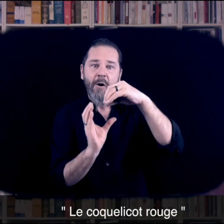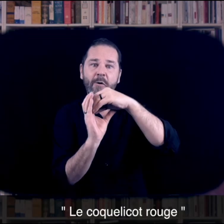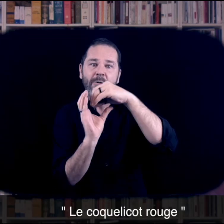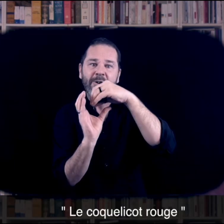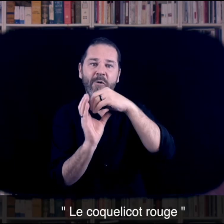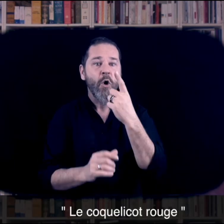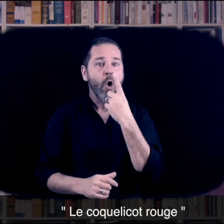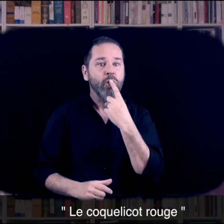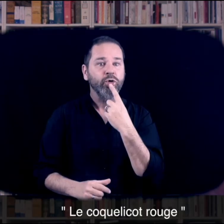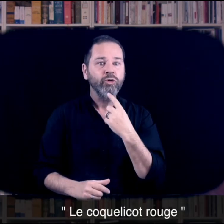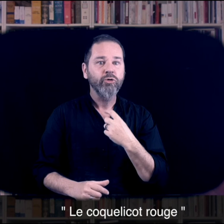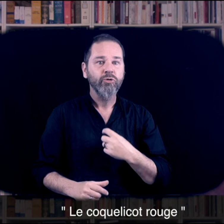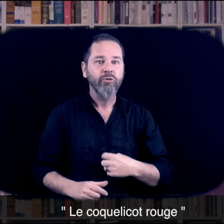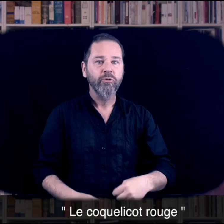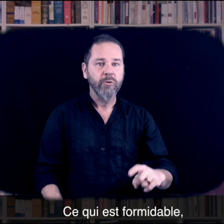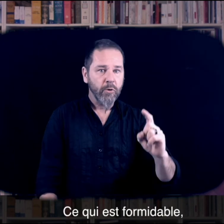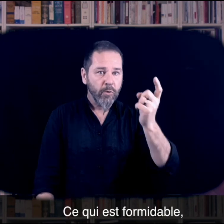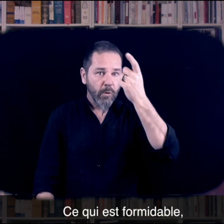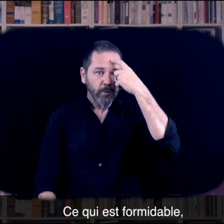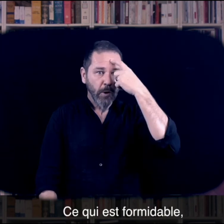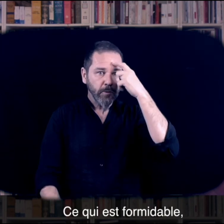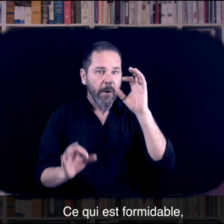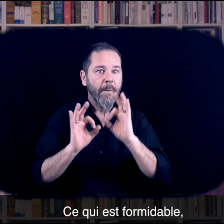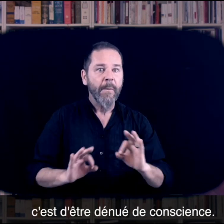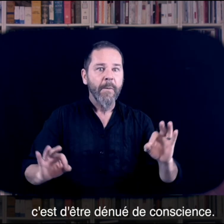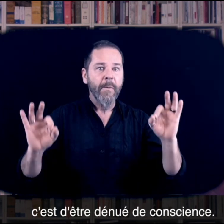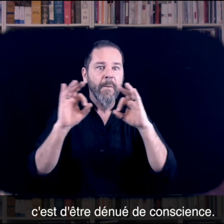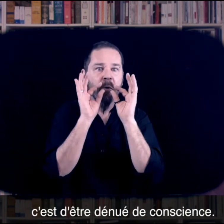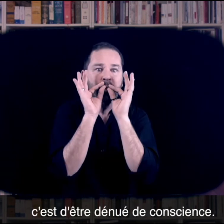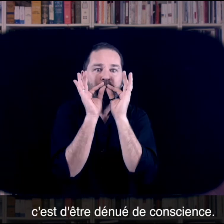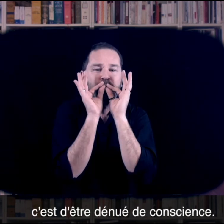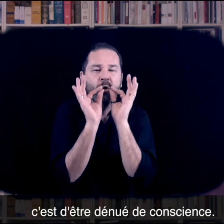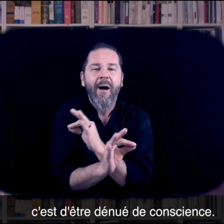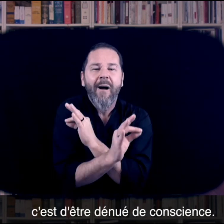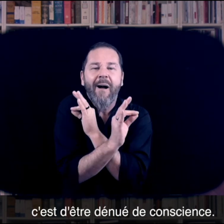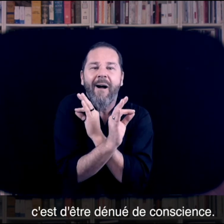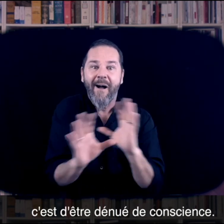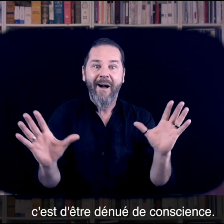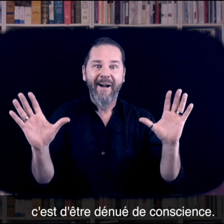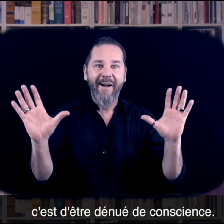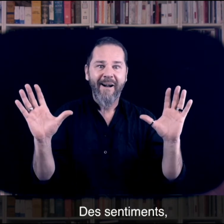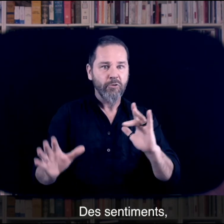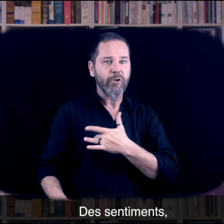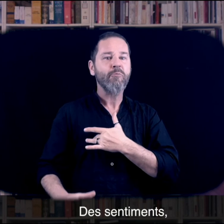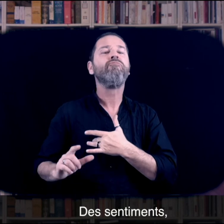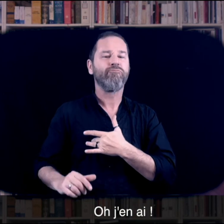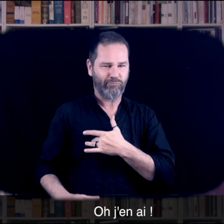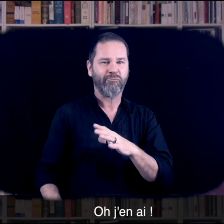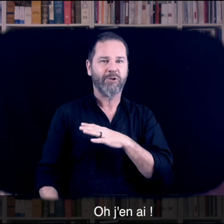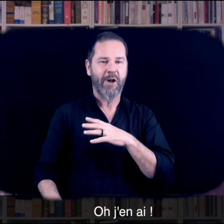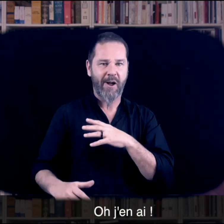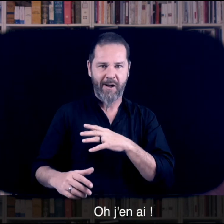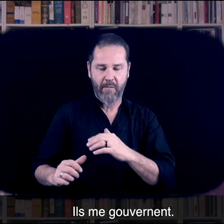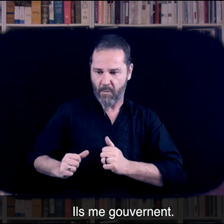Le coquelicot rouge. Ce qui est formidable, c'est d'être dénué de conscience. Des sentiments,